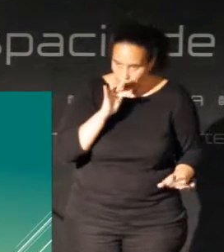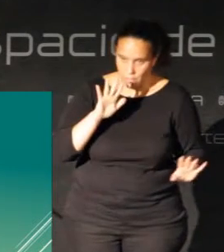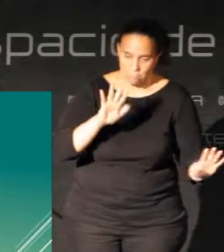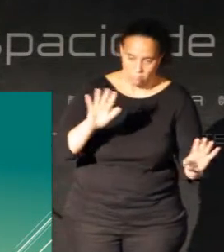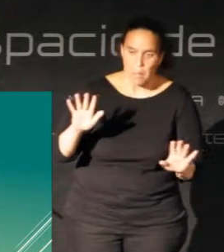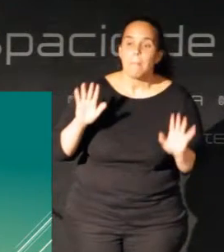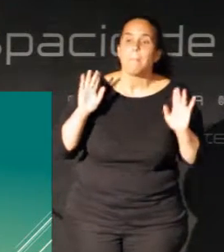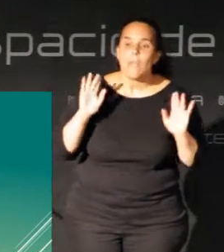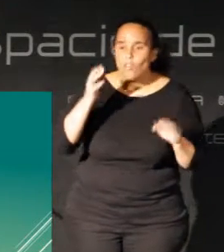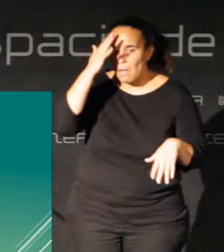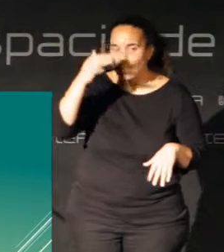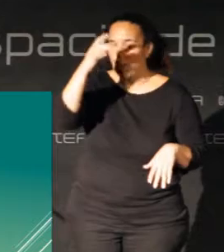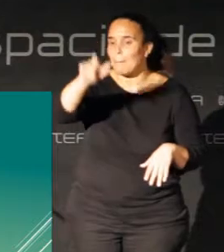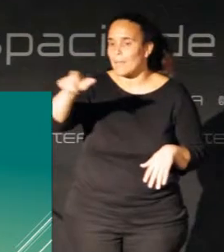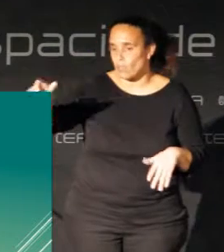puedan